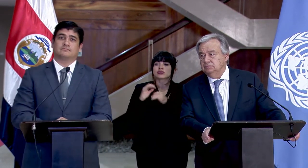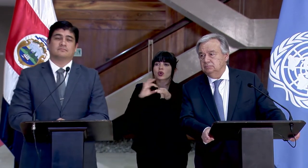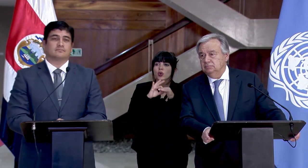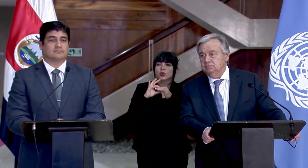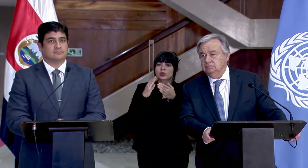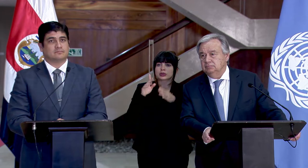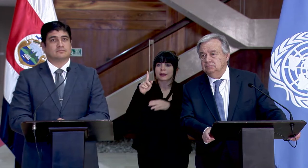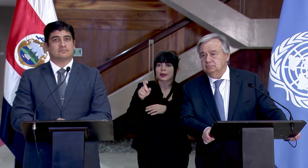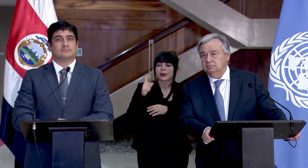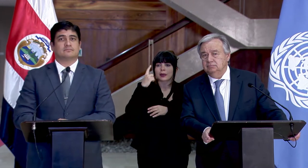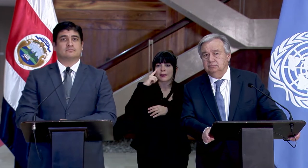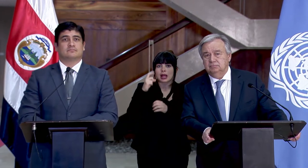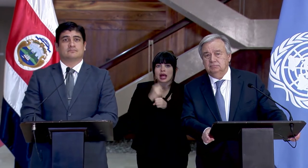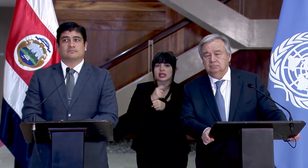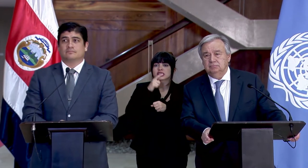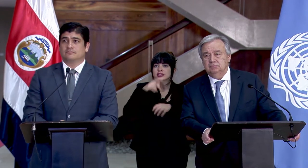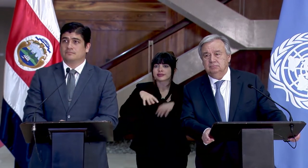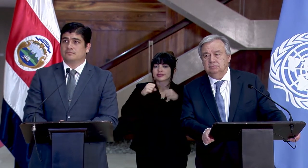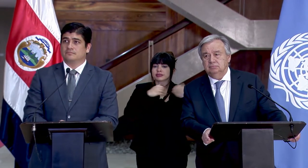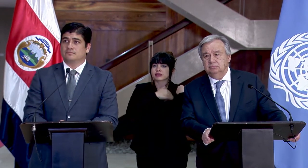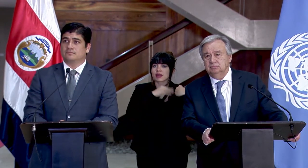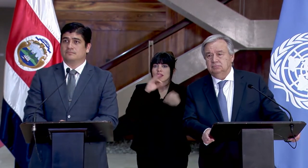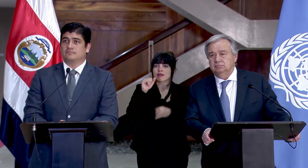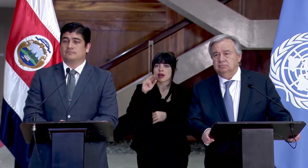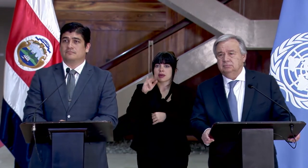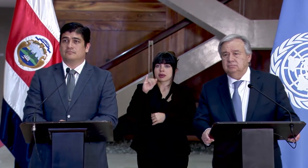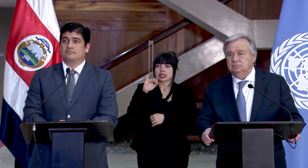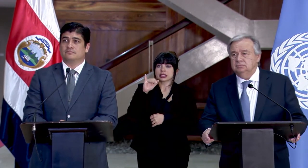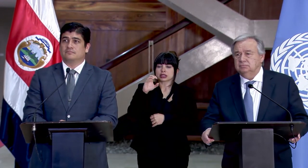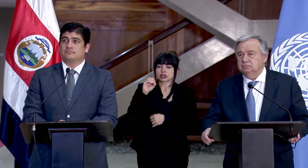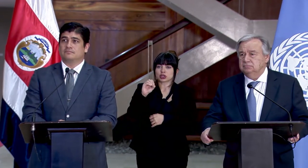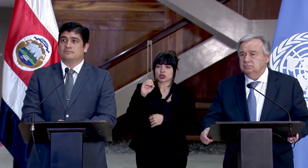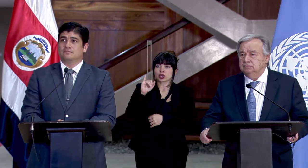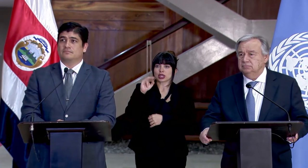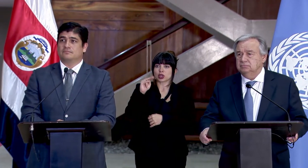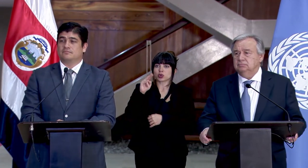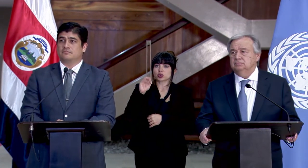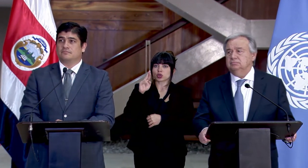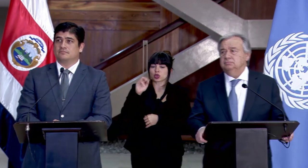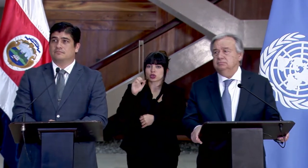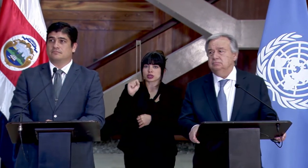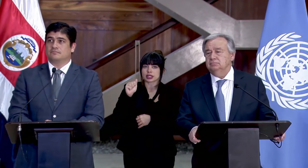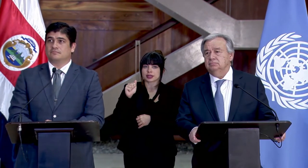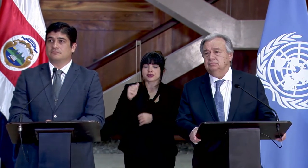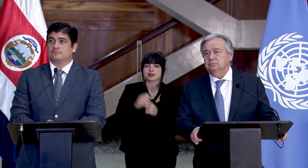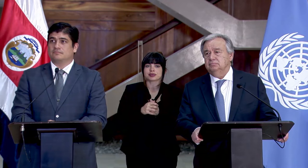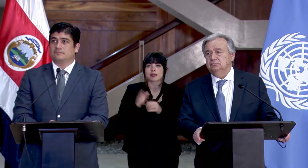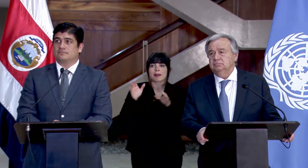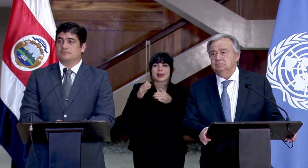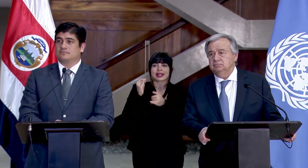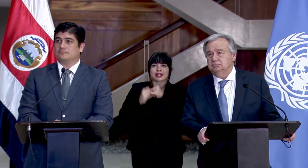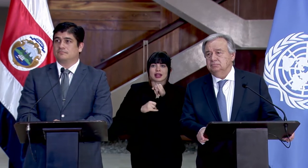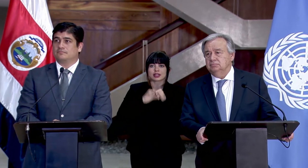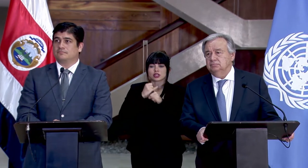coordinaron la pregunta para que la realice el compañero Fabricio Inostroza de Hispan TV por las agencias